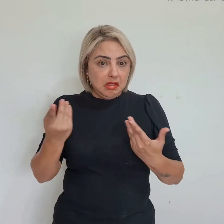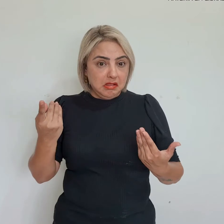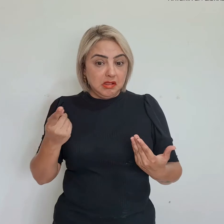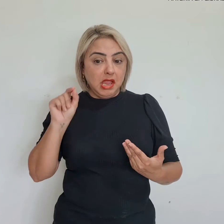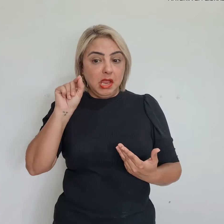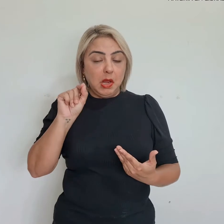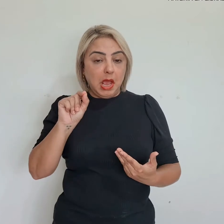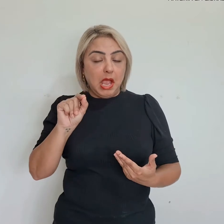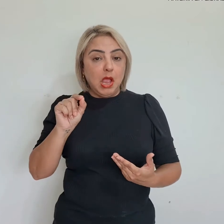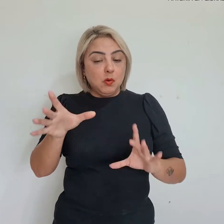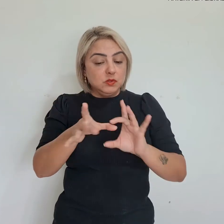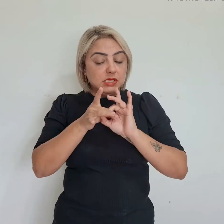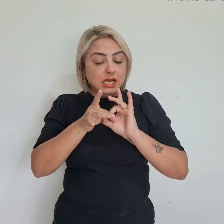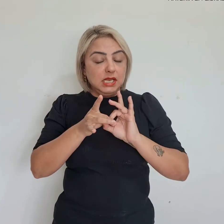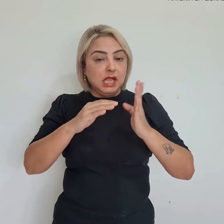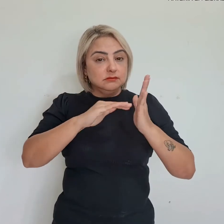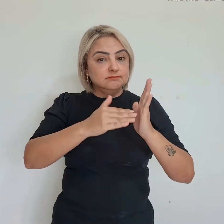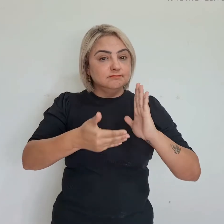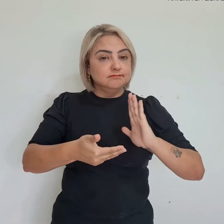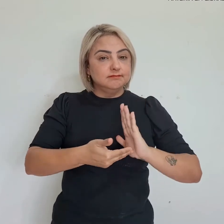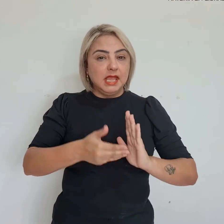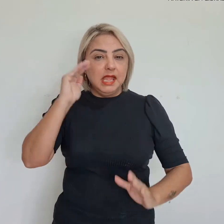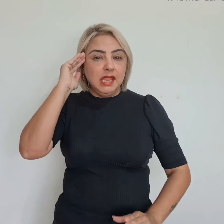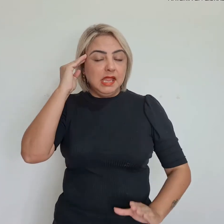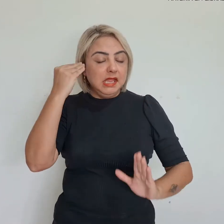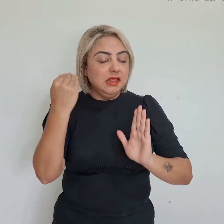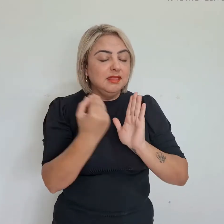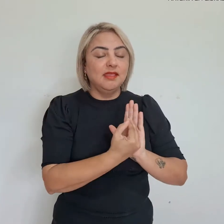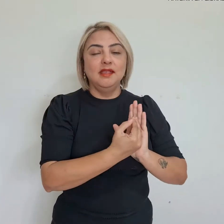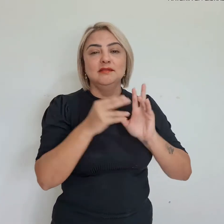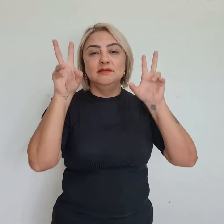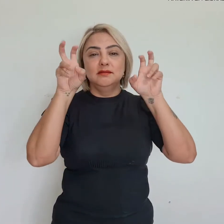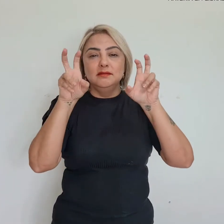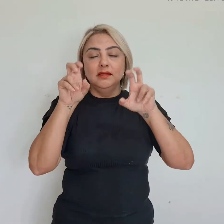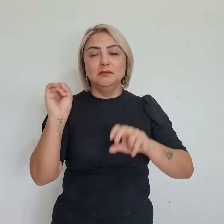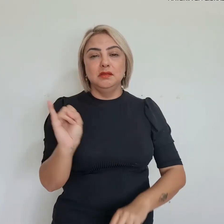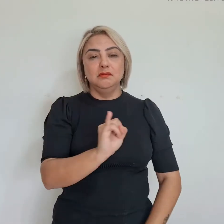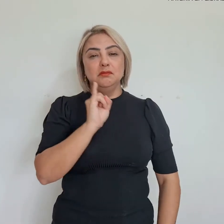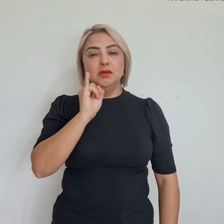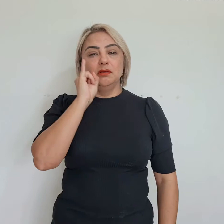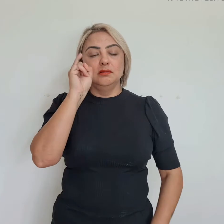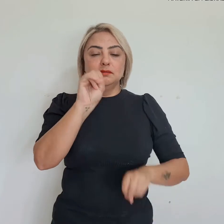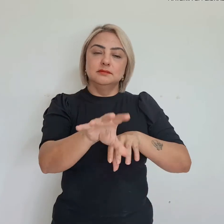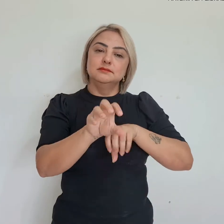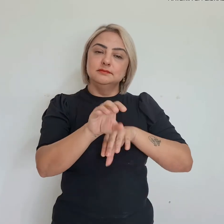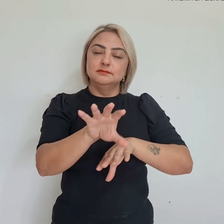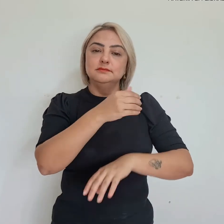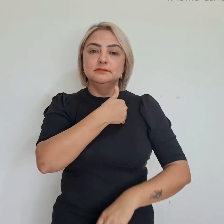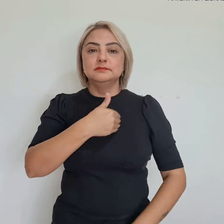prepostos na Câmara e no Senado entendem do tema e da importância da educação